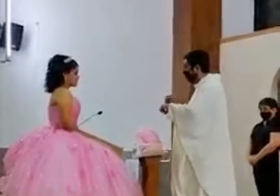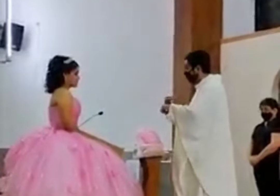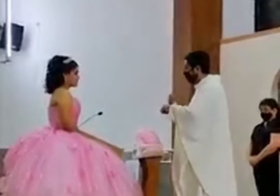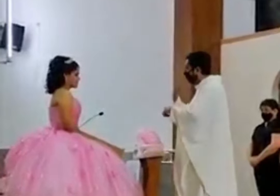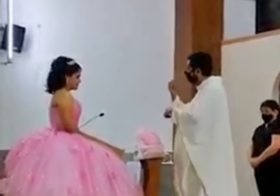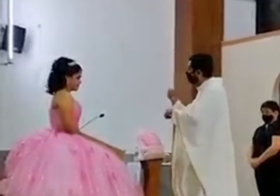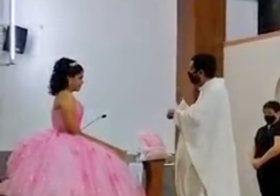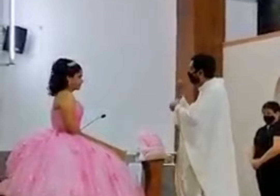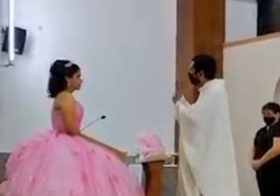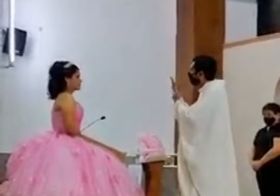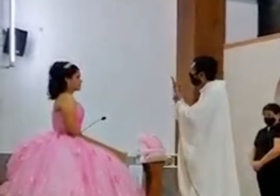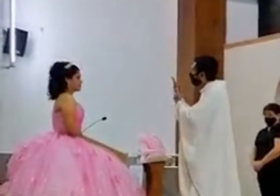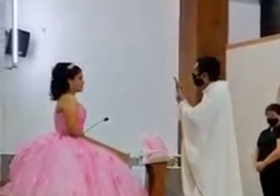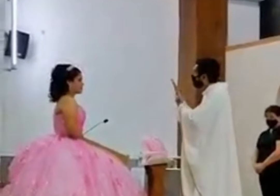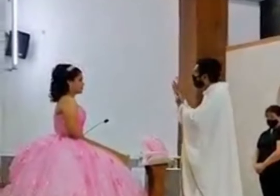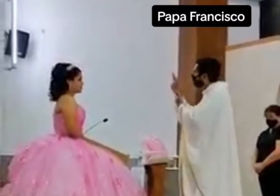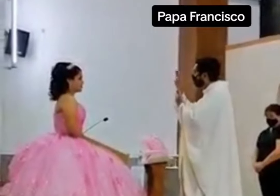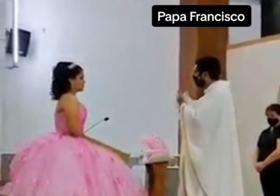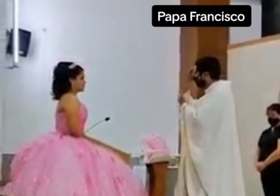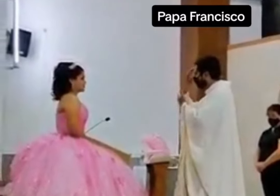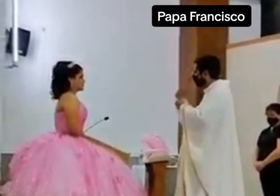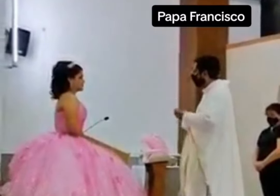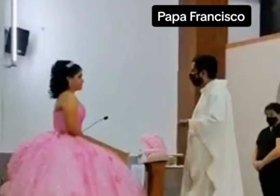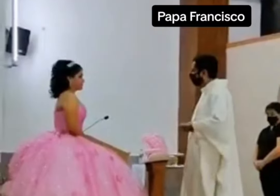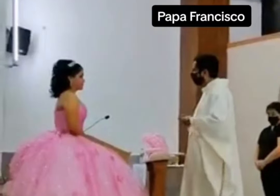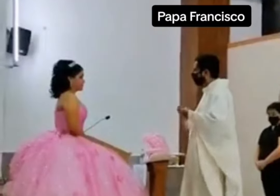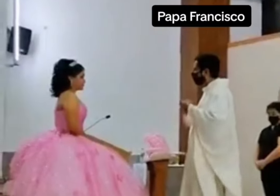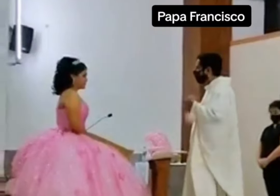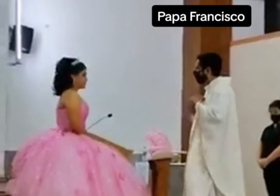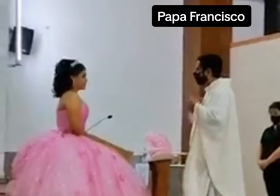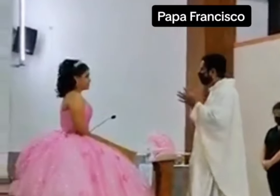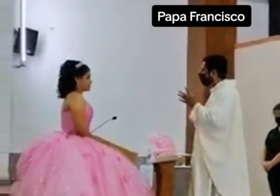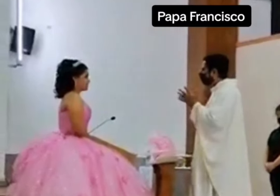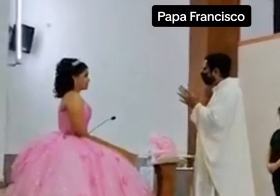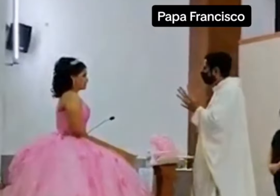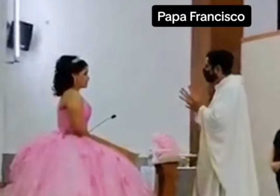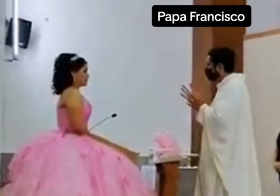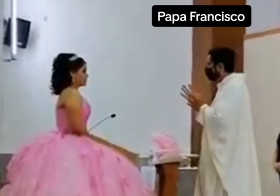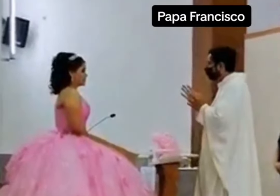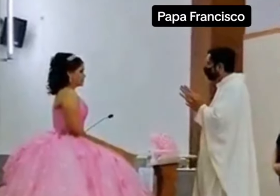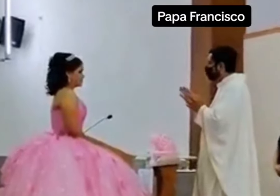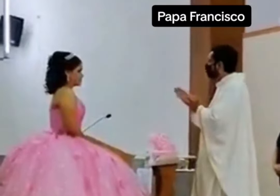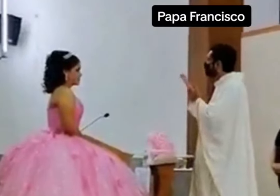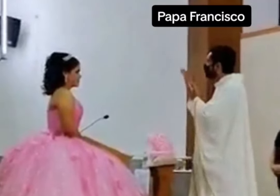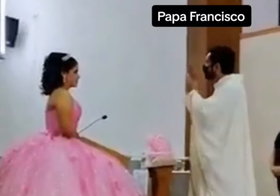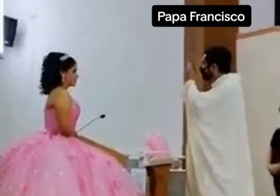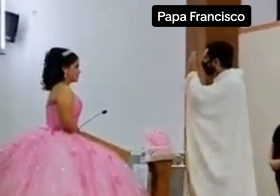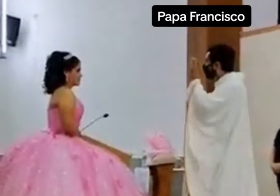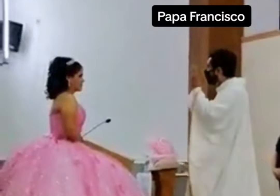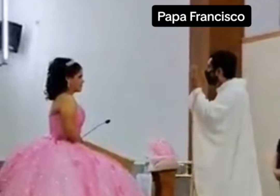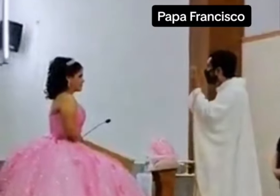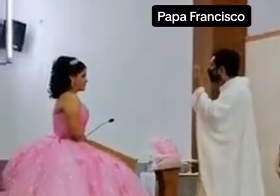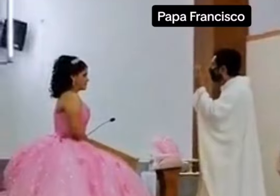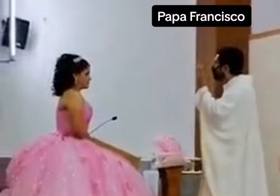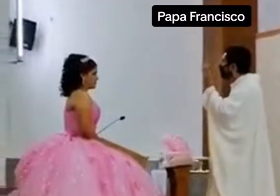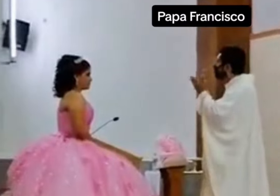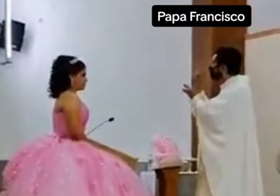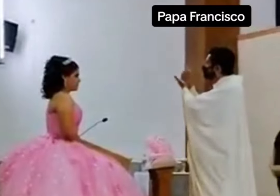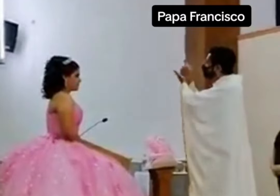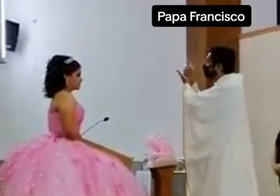y celebración de 15 años a esta bonita niña que pues está festejando su fiesta. De verdad que me